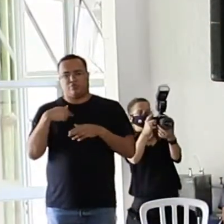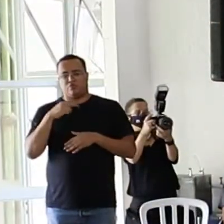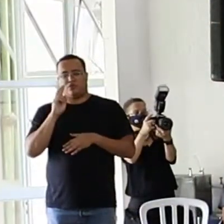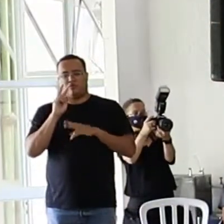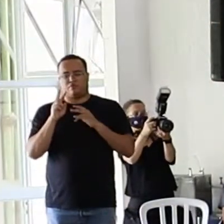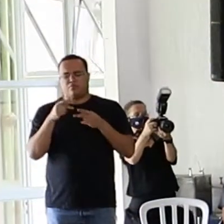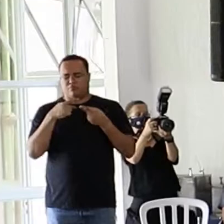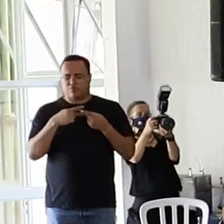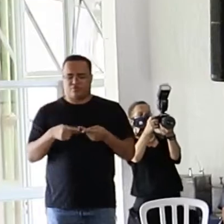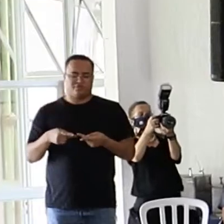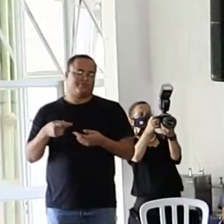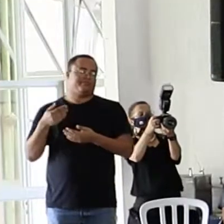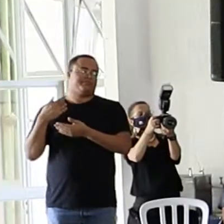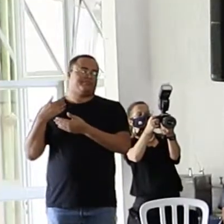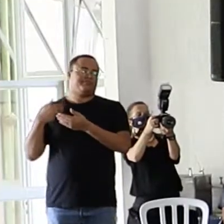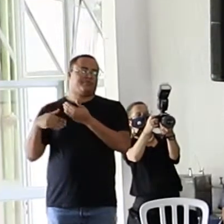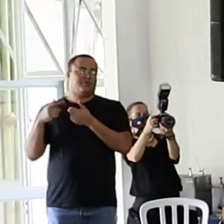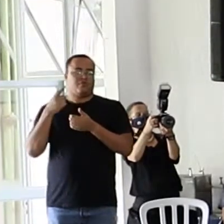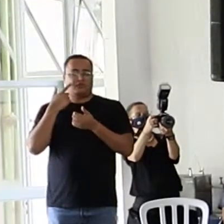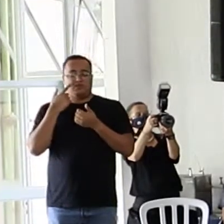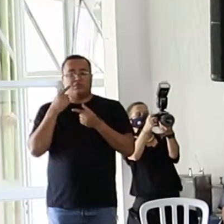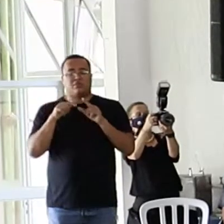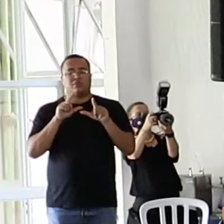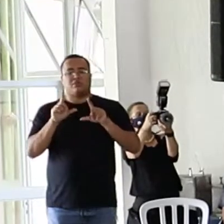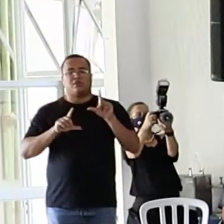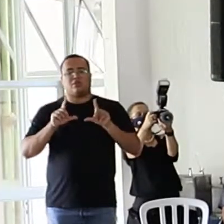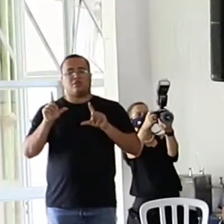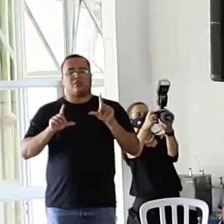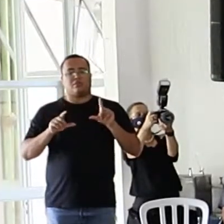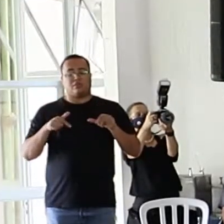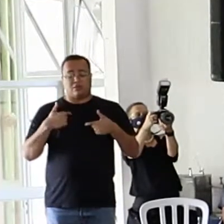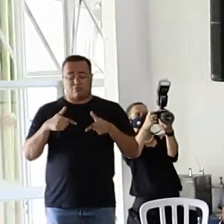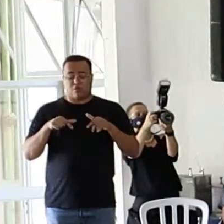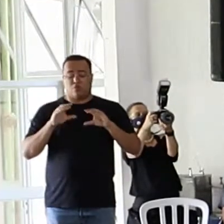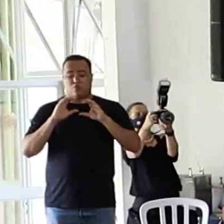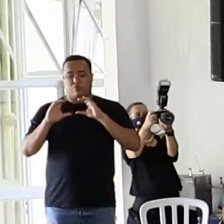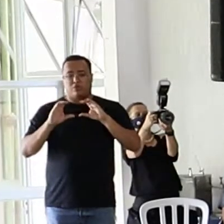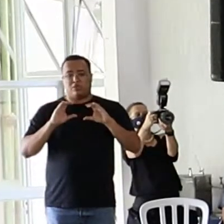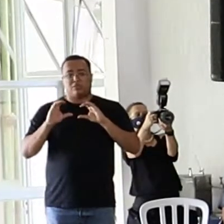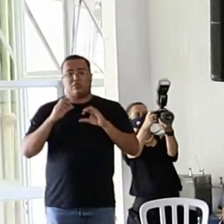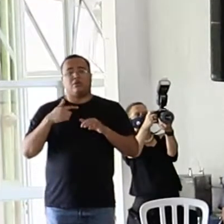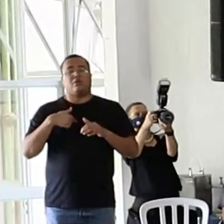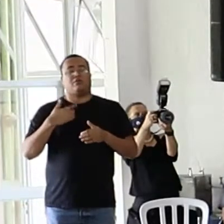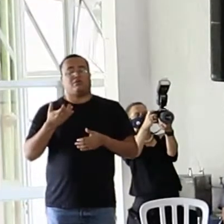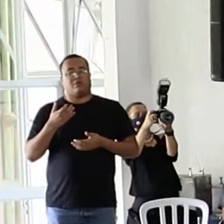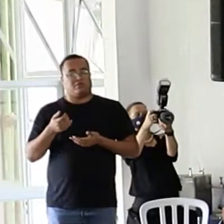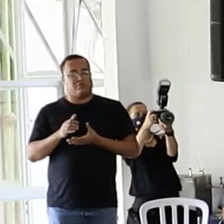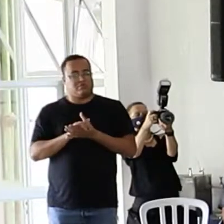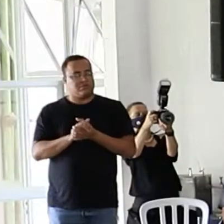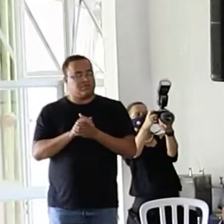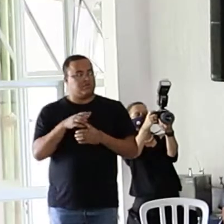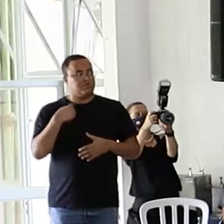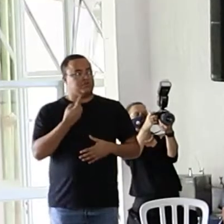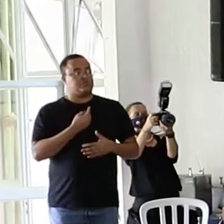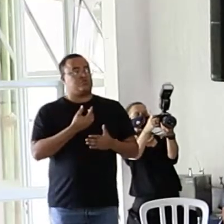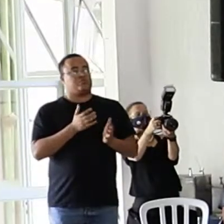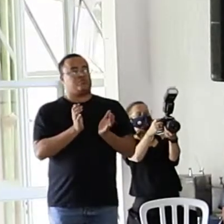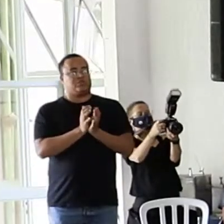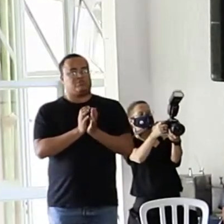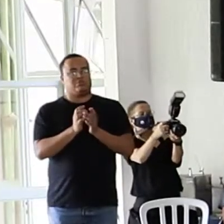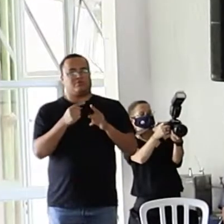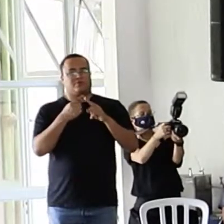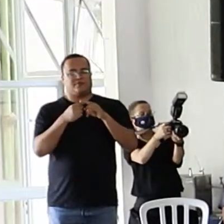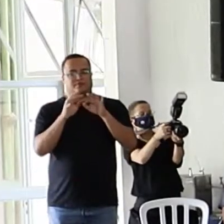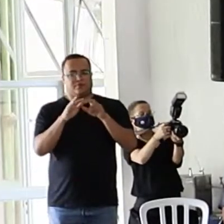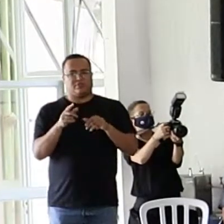desde o início o projeto de trabalho da comunicação quero parabenizar a nossa equipe do raio-x de Guará tá fazendo um